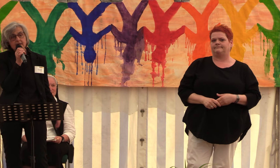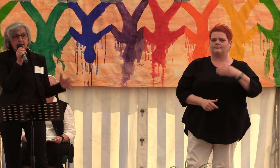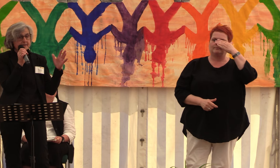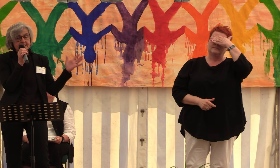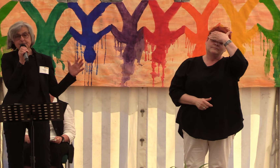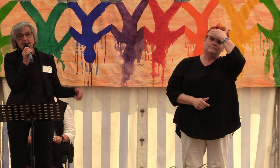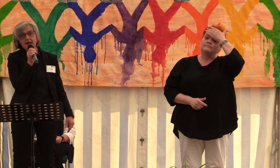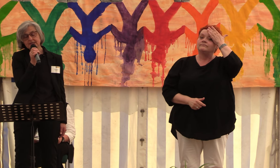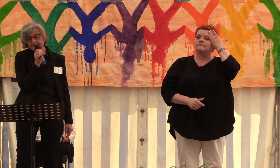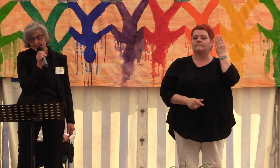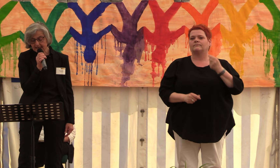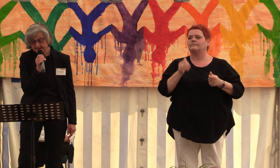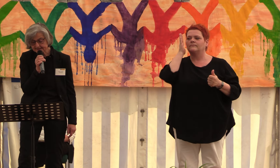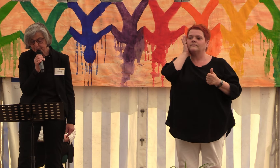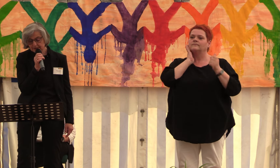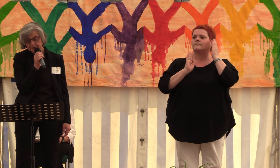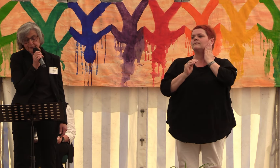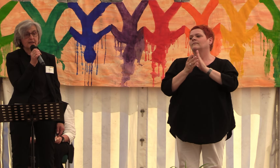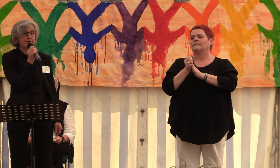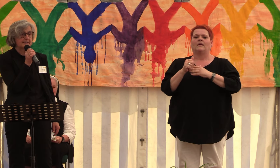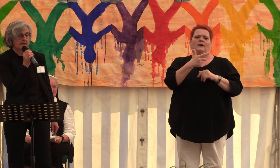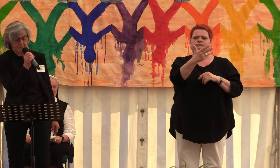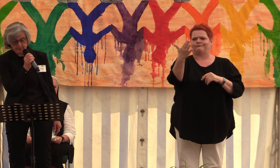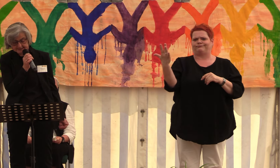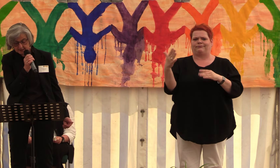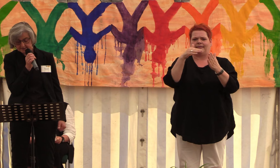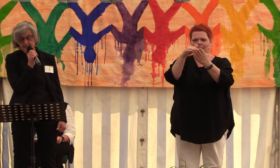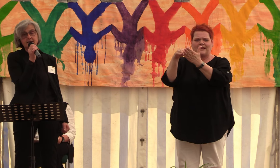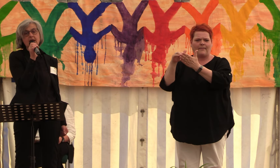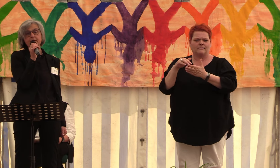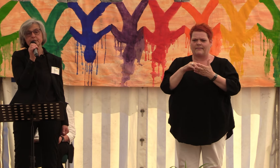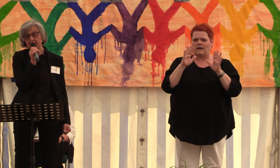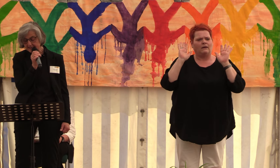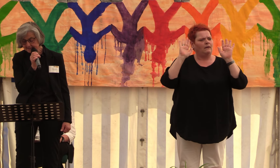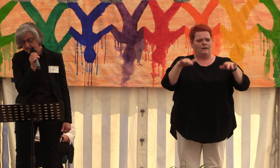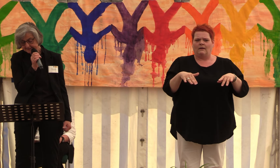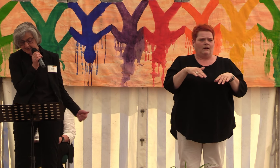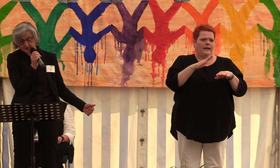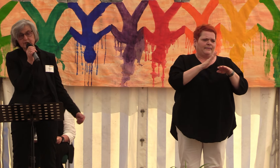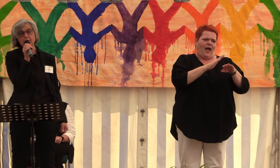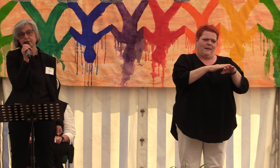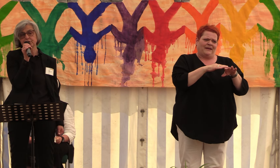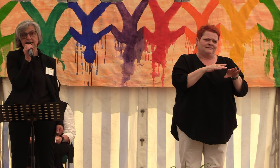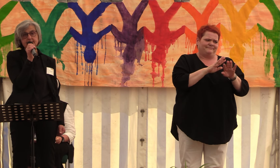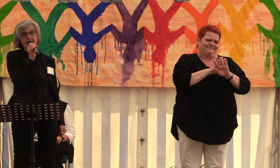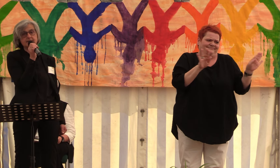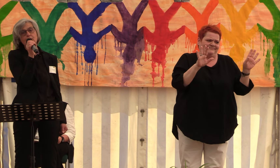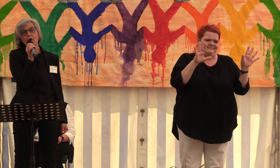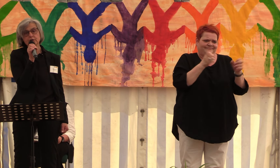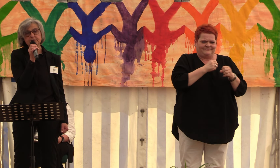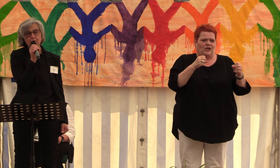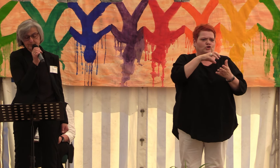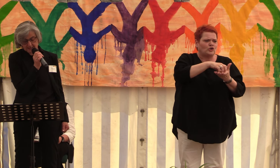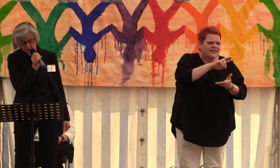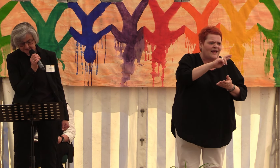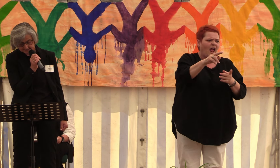dann nicht mehr namentlich genannt, es sind wirklich viele Vertreter vom Bezirkstag da, vom Landkreistag und auch von den Stadträten.